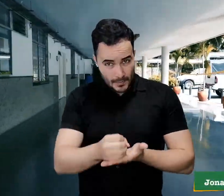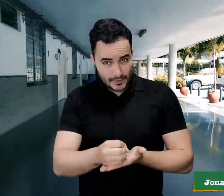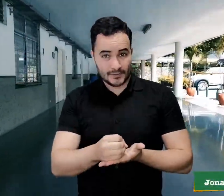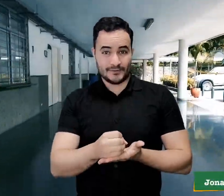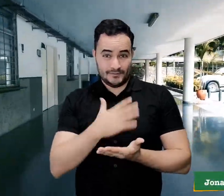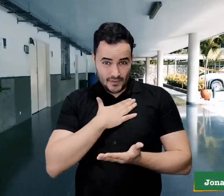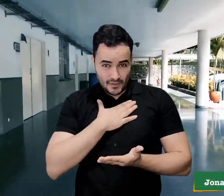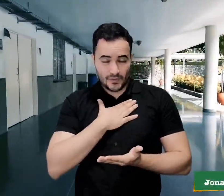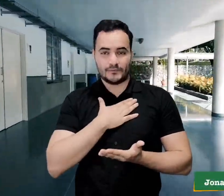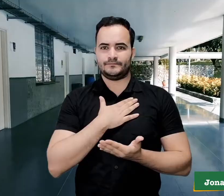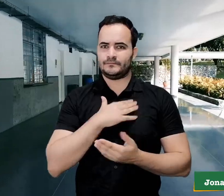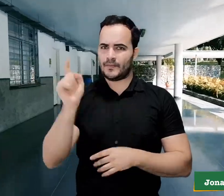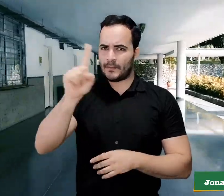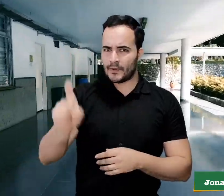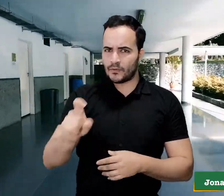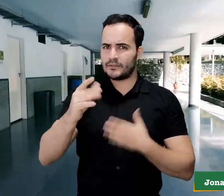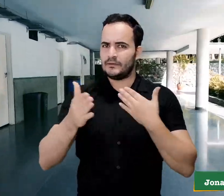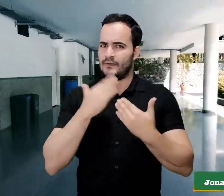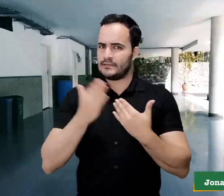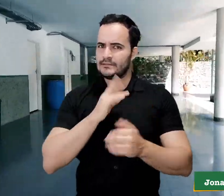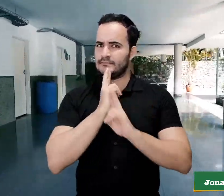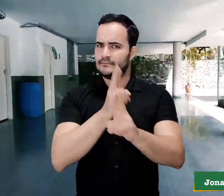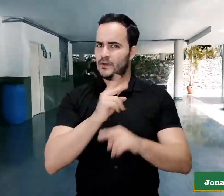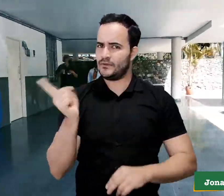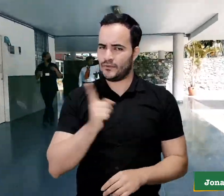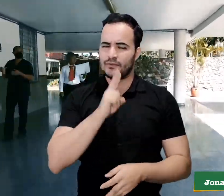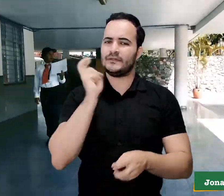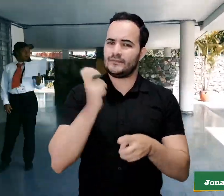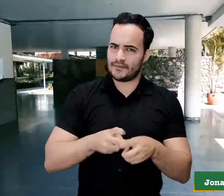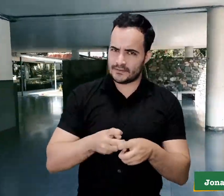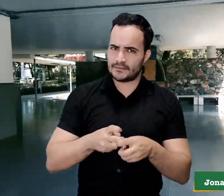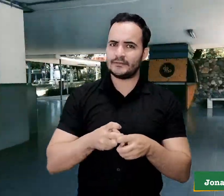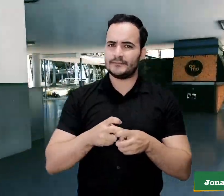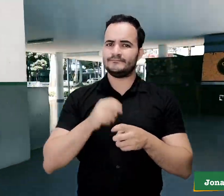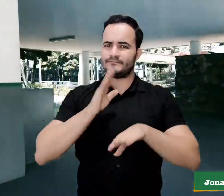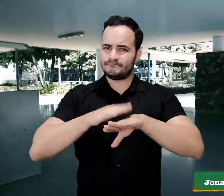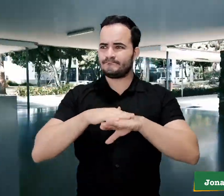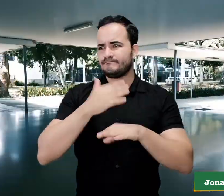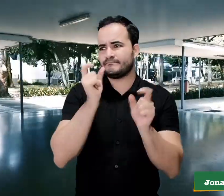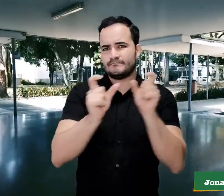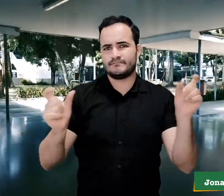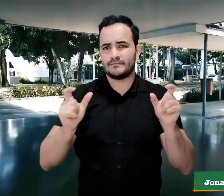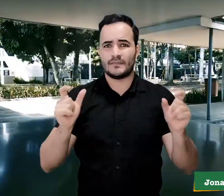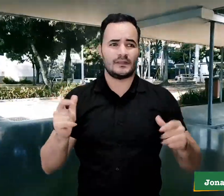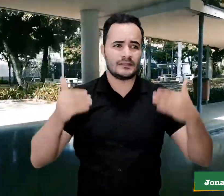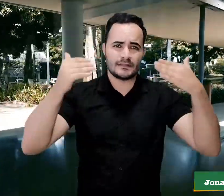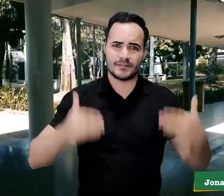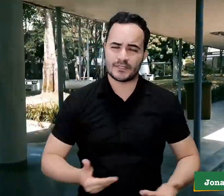esta pregunta es muy difícil de contestar porque hay diferentes tipos de discapacidad